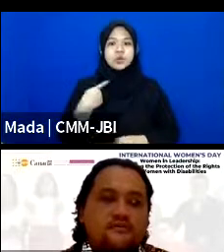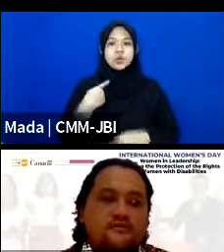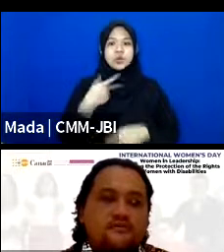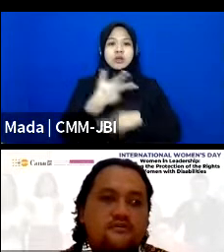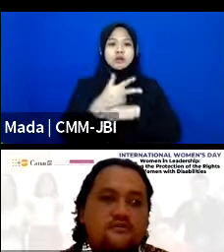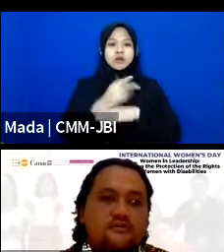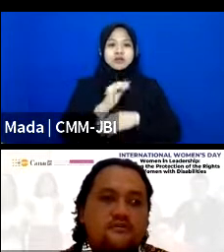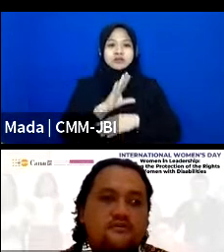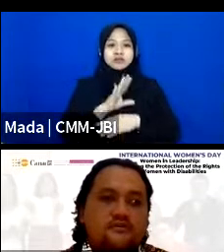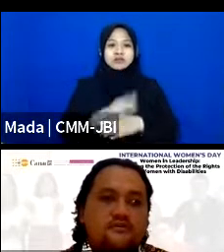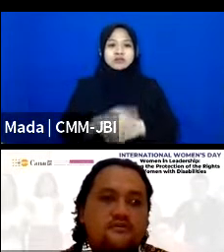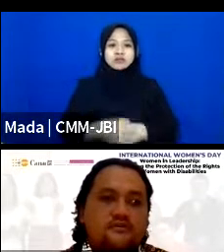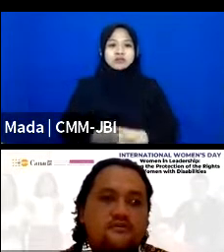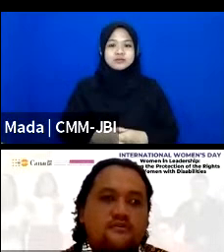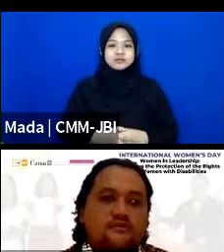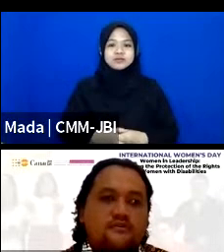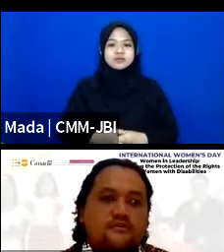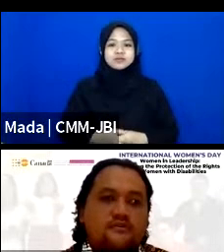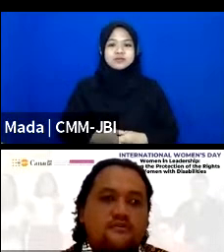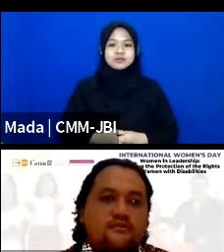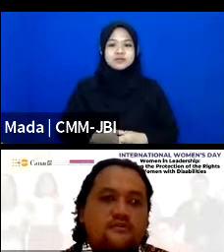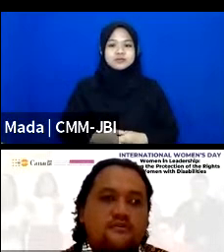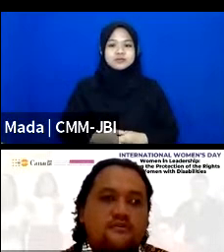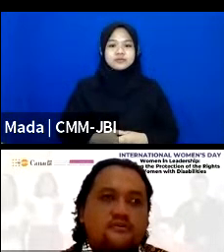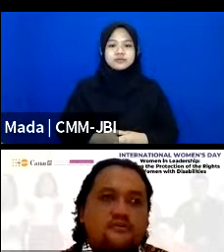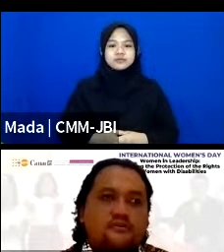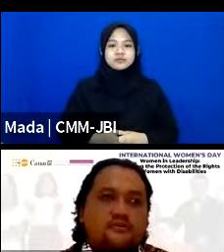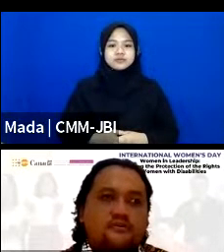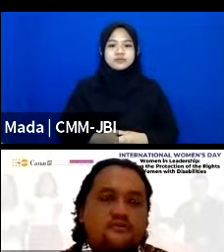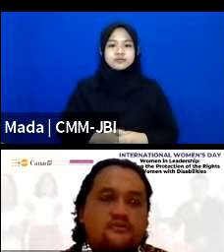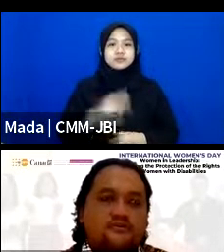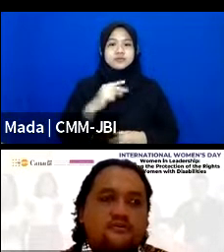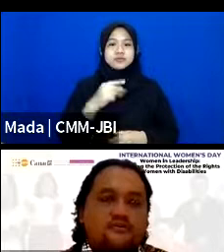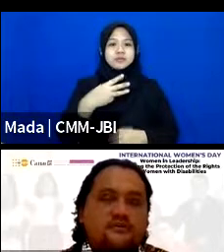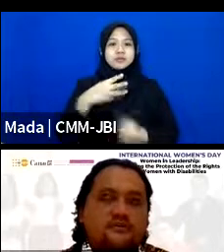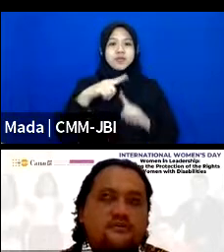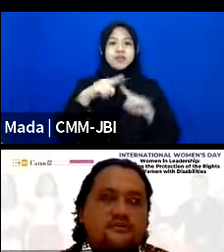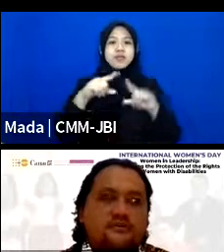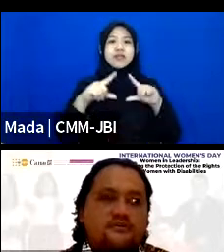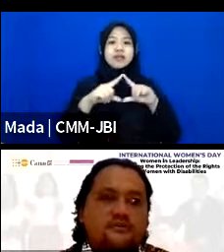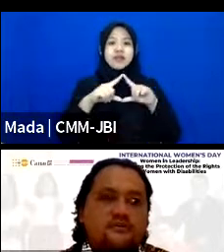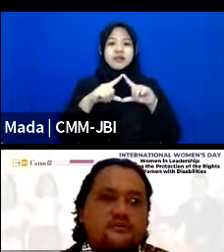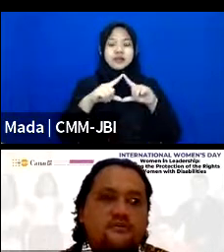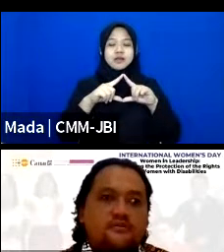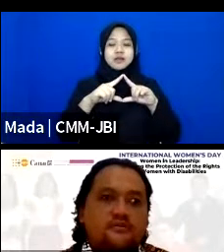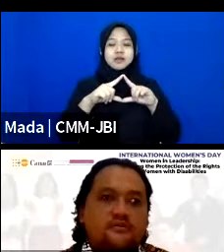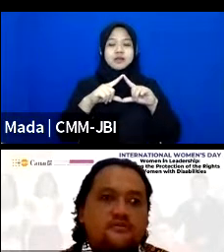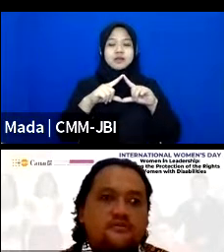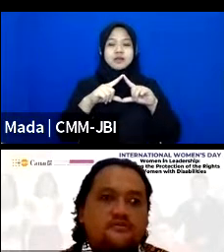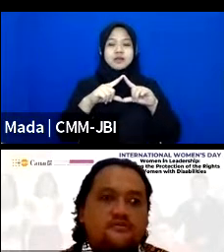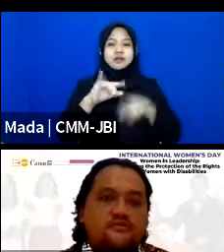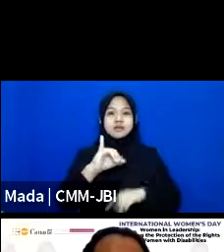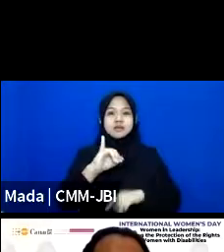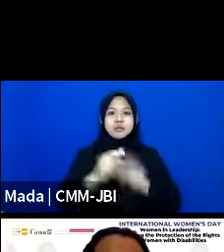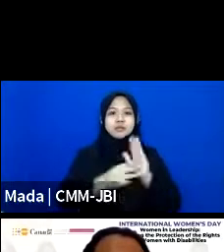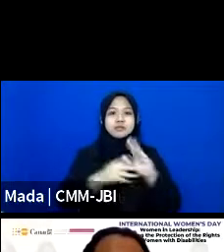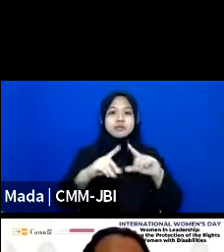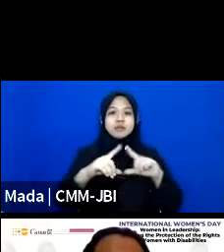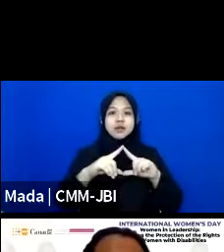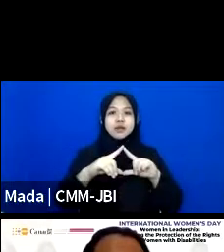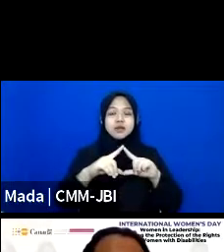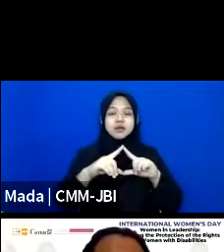the wujud Mbak Neta Mbak Imah Agnes